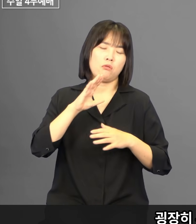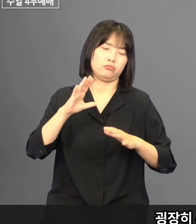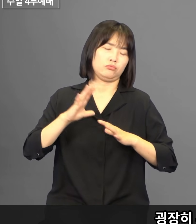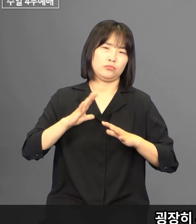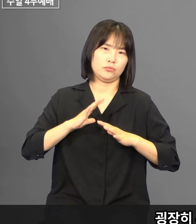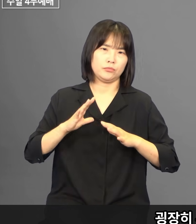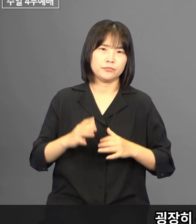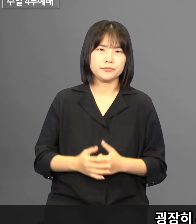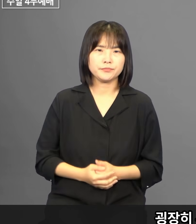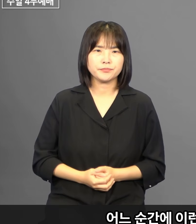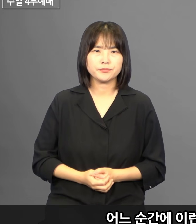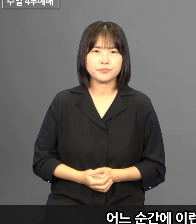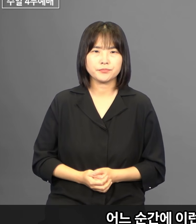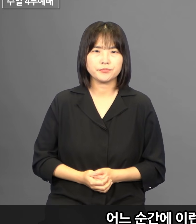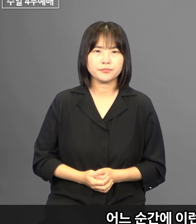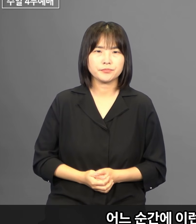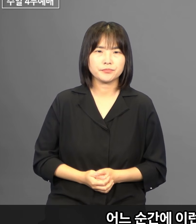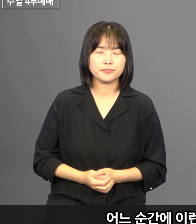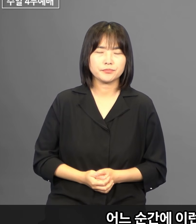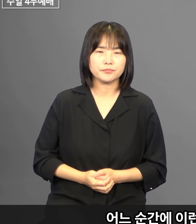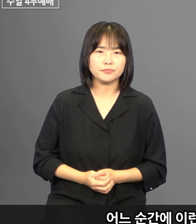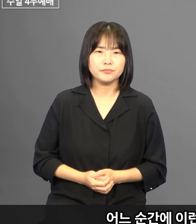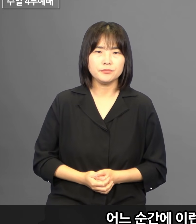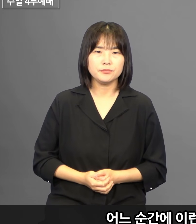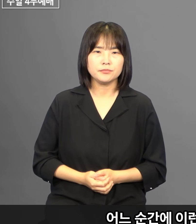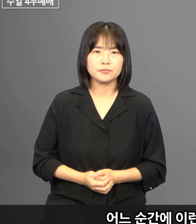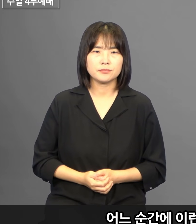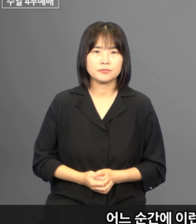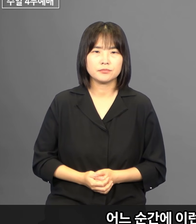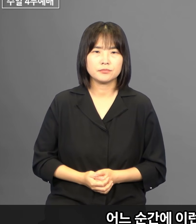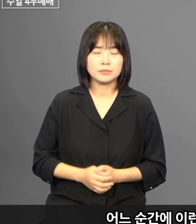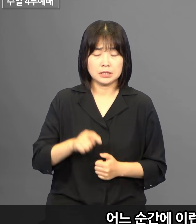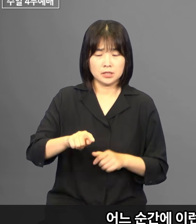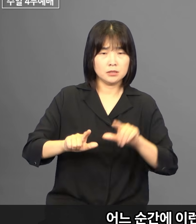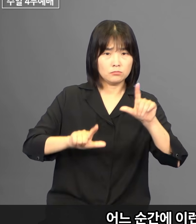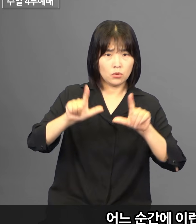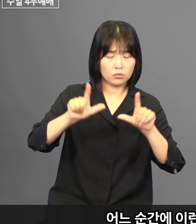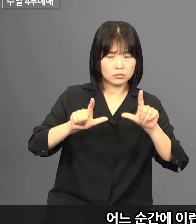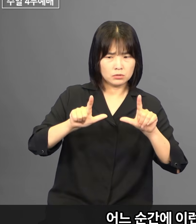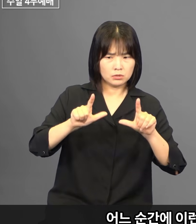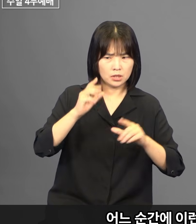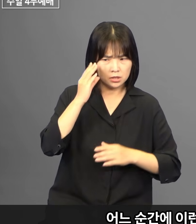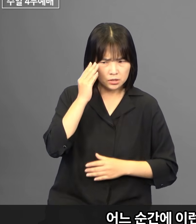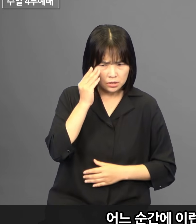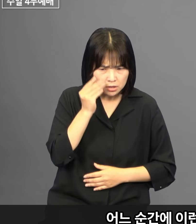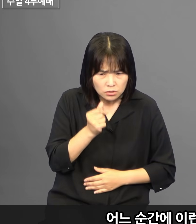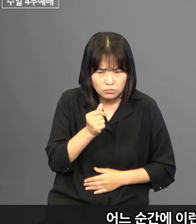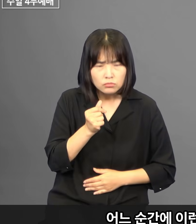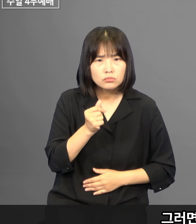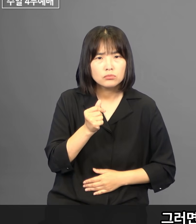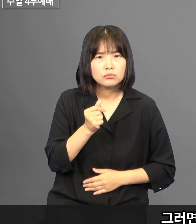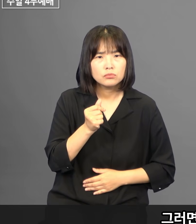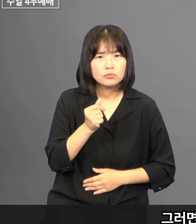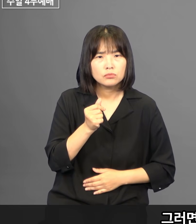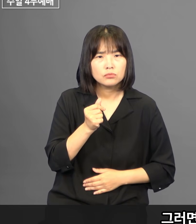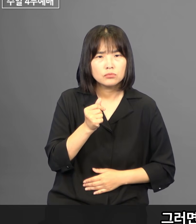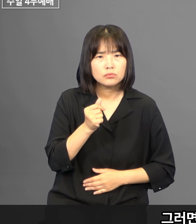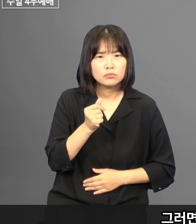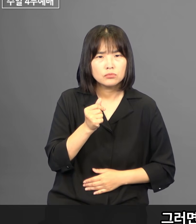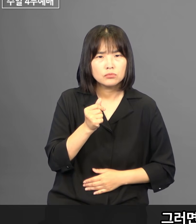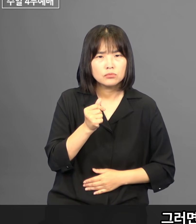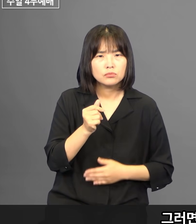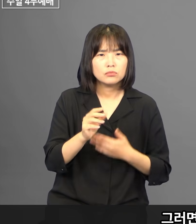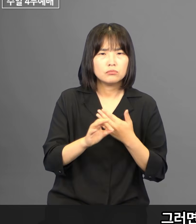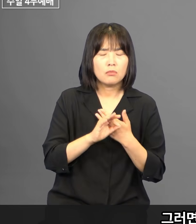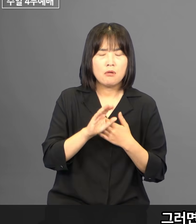것입니다. 어느 순간에 이런 모습이 익숙해져 버리면 그러면